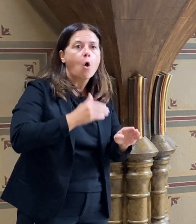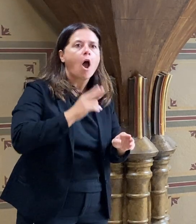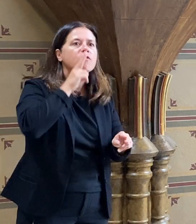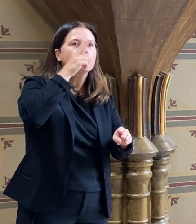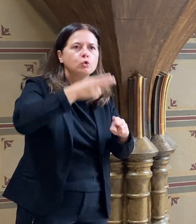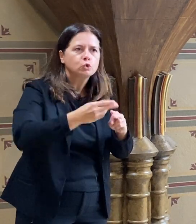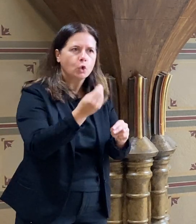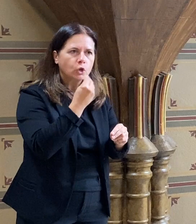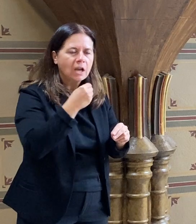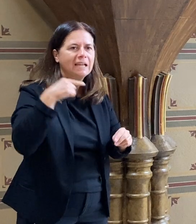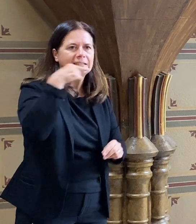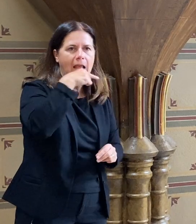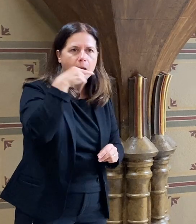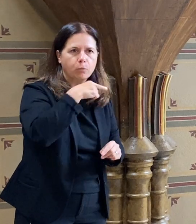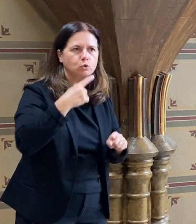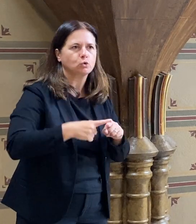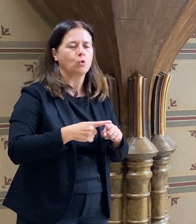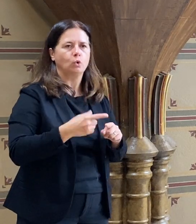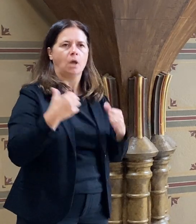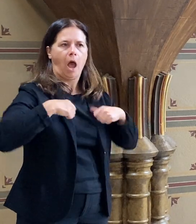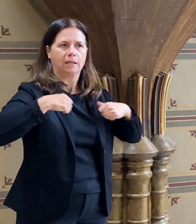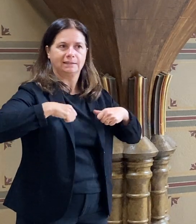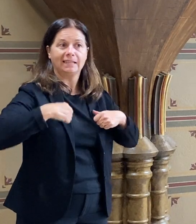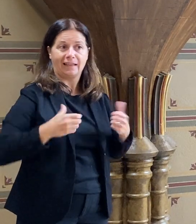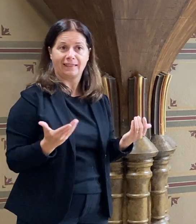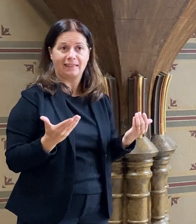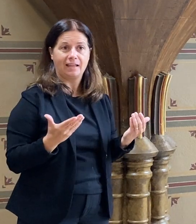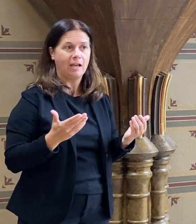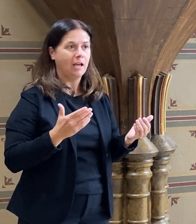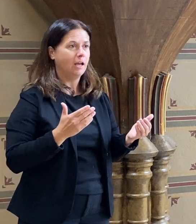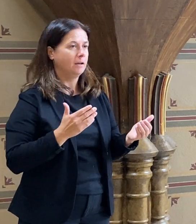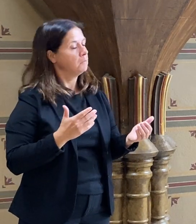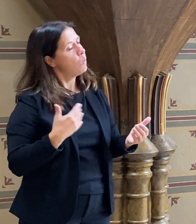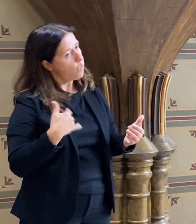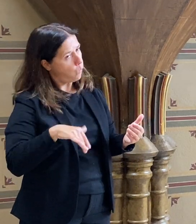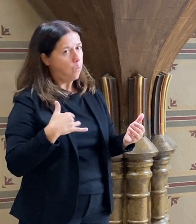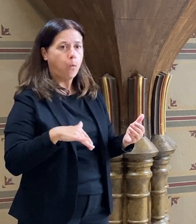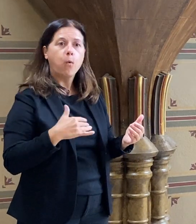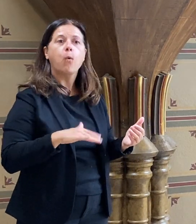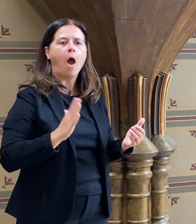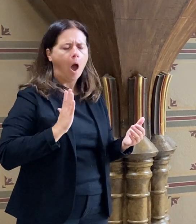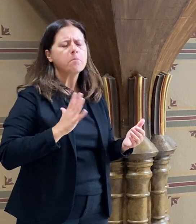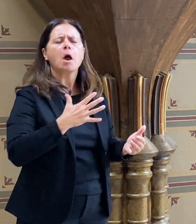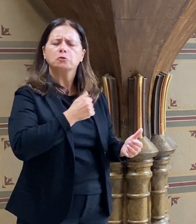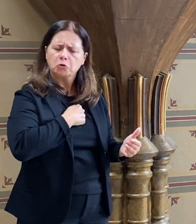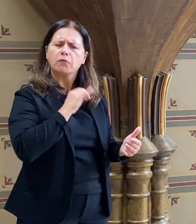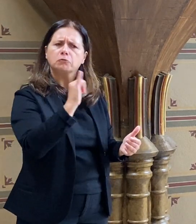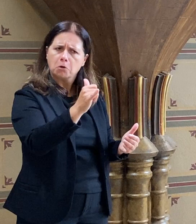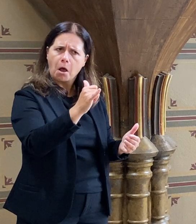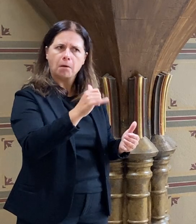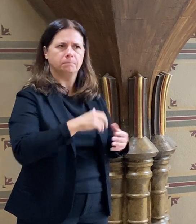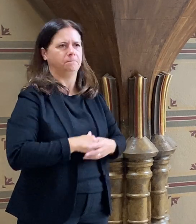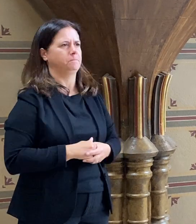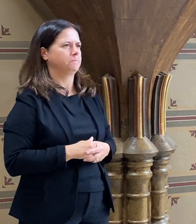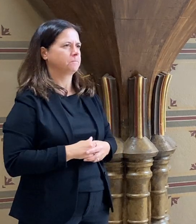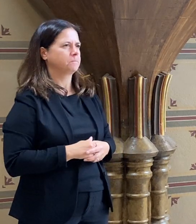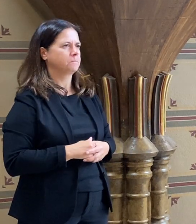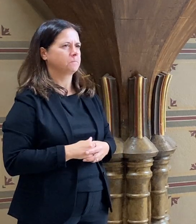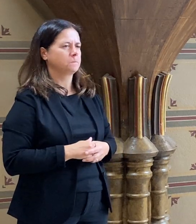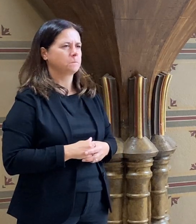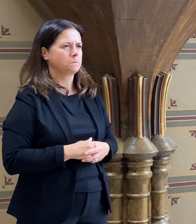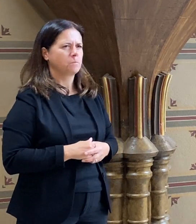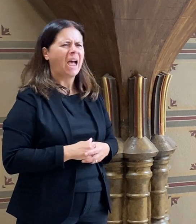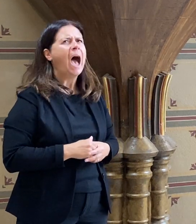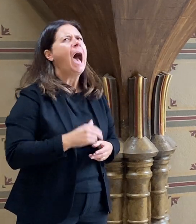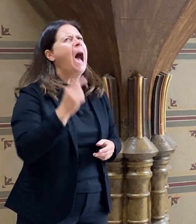frühstücken, Zähne putzen und anziehen. Sportlich, aber irgendwie machbar. Aber war